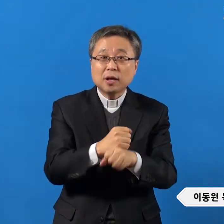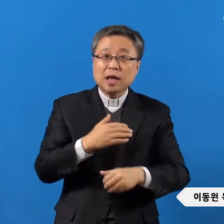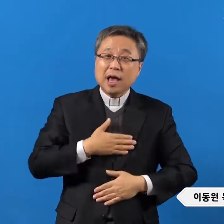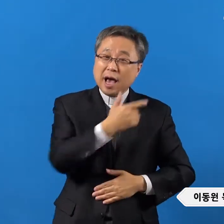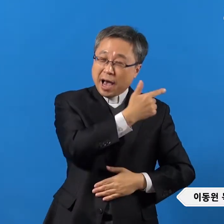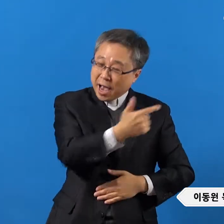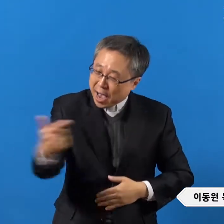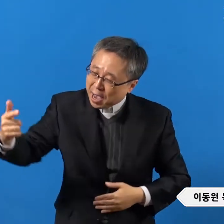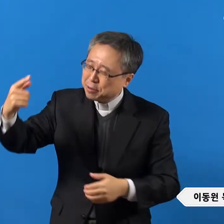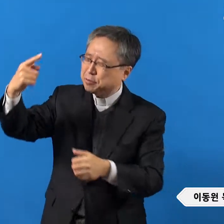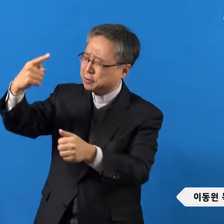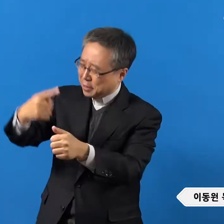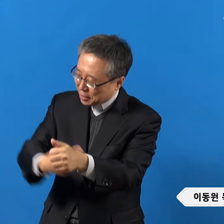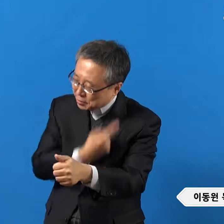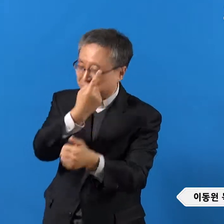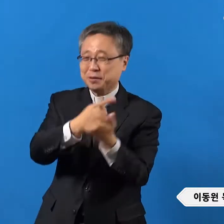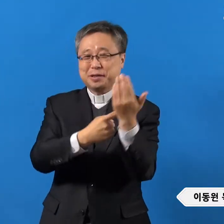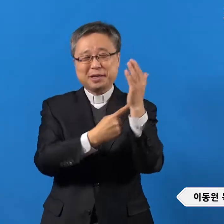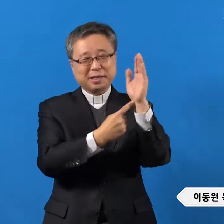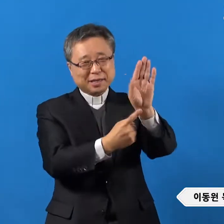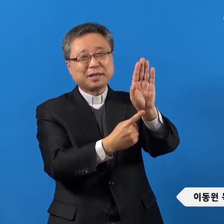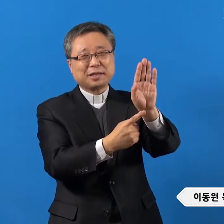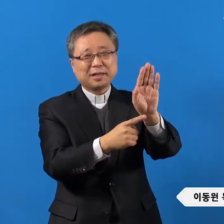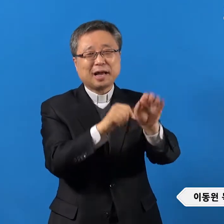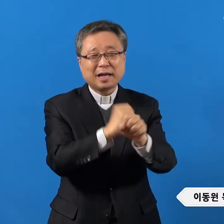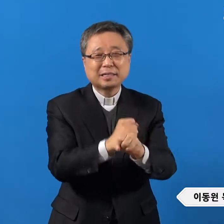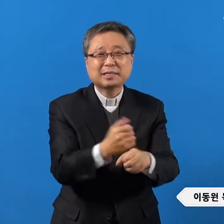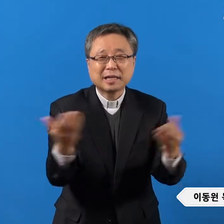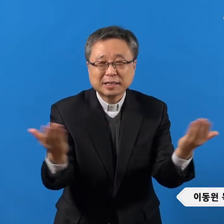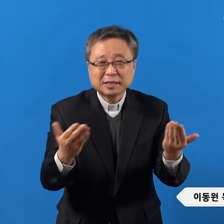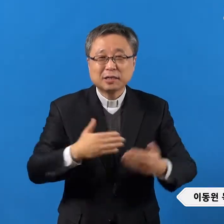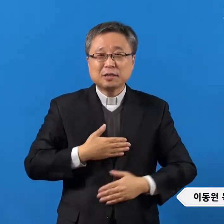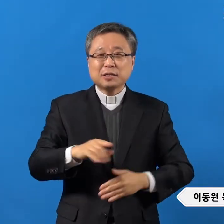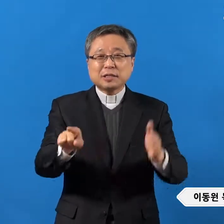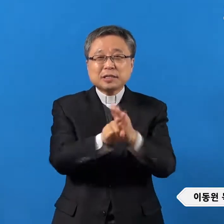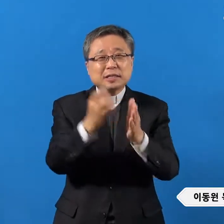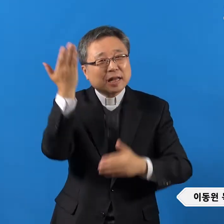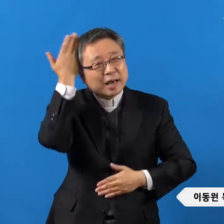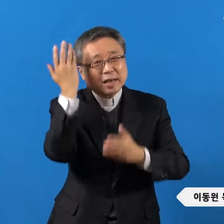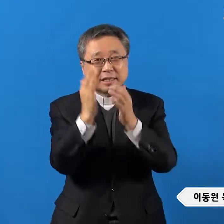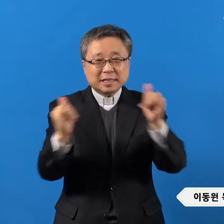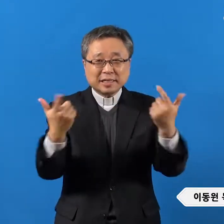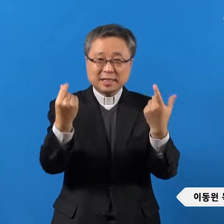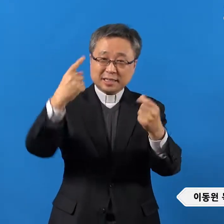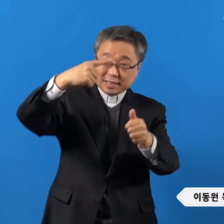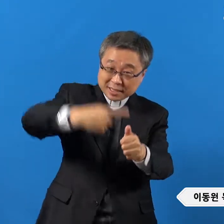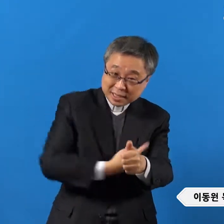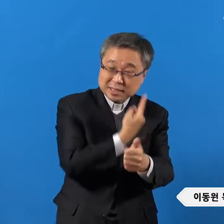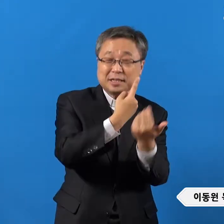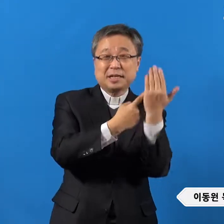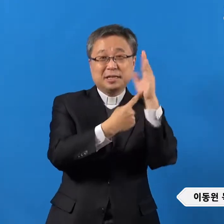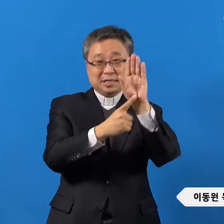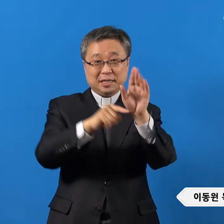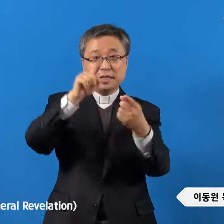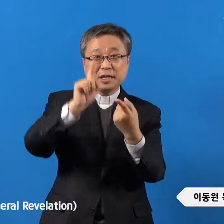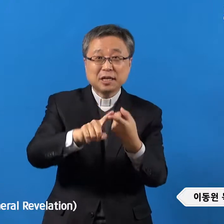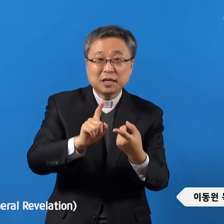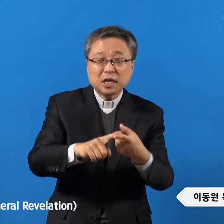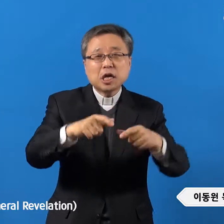내추럴한 레빌레이션, 자연적 계시라는 것이에요. 신학자들은 이런 자연스러운 계시를 가리켜서 일반적